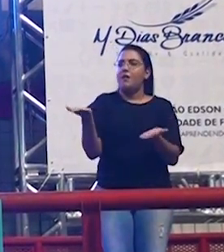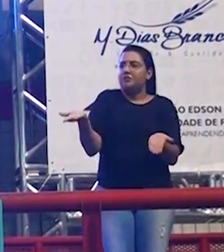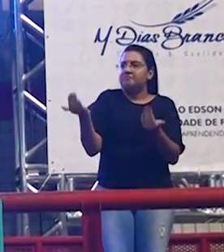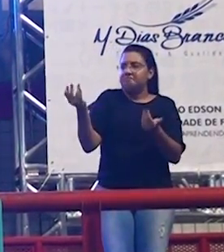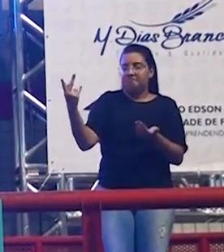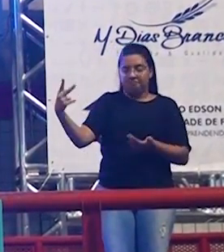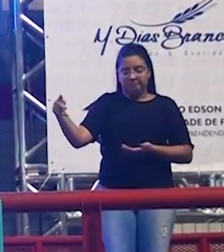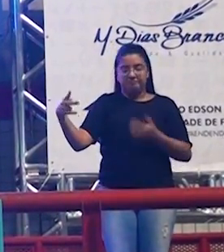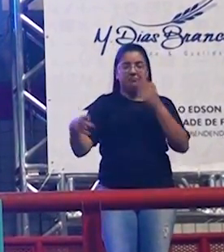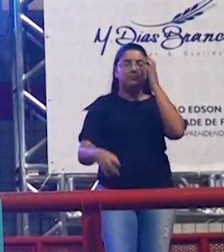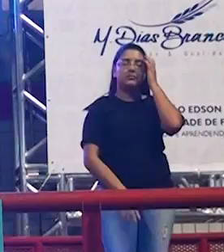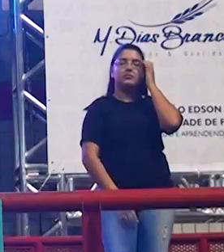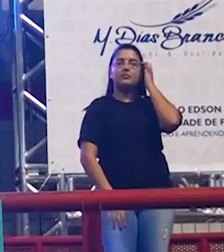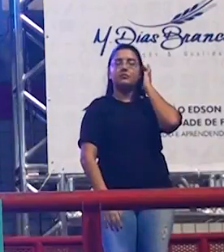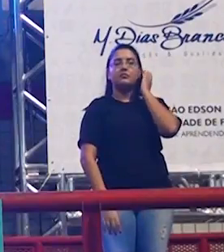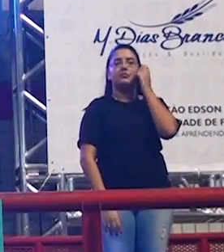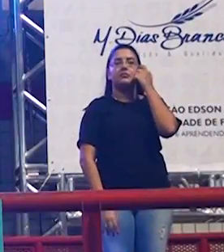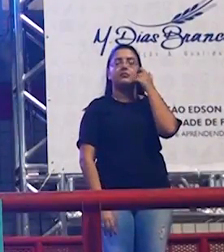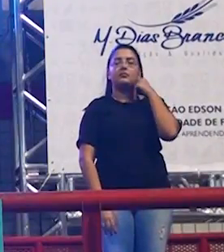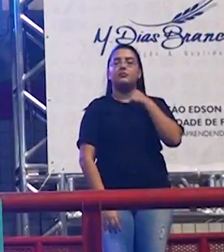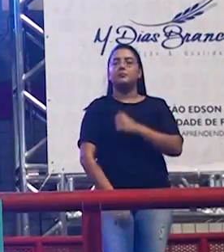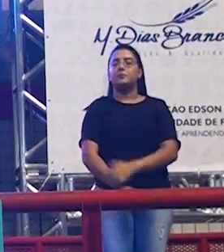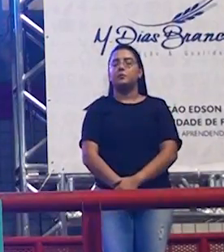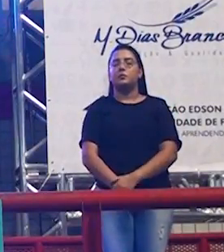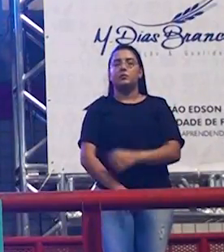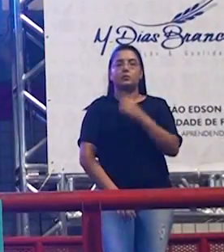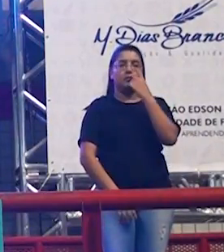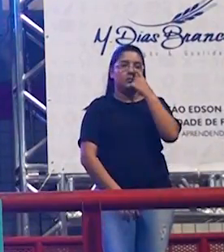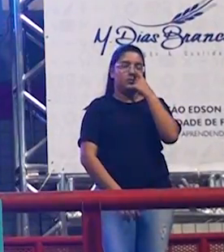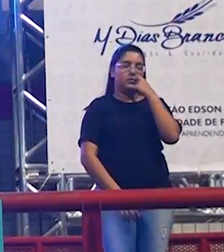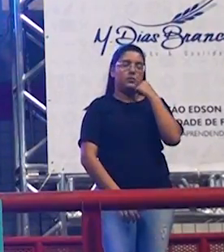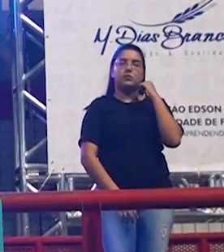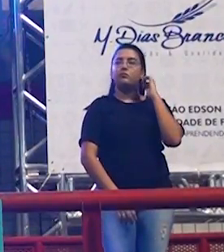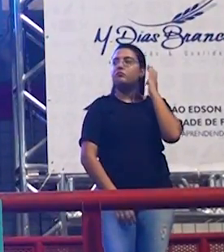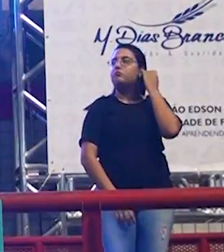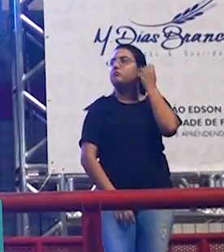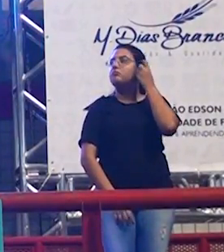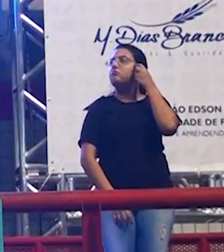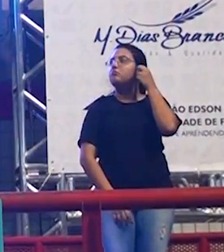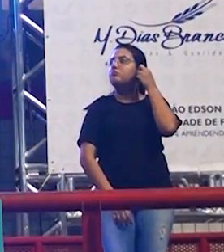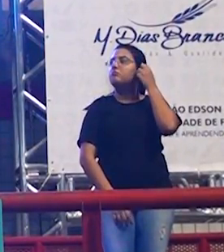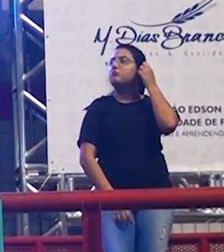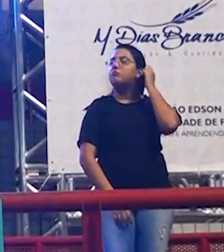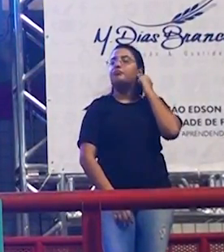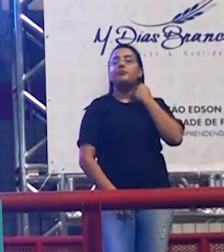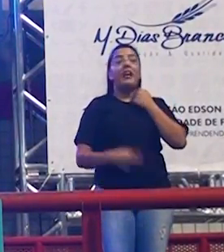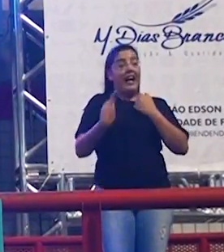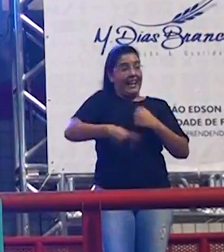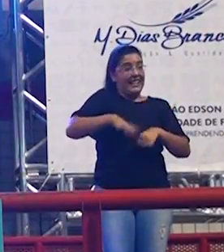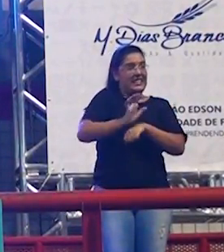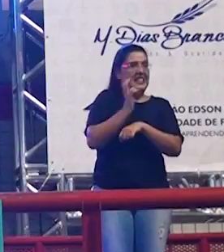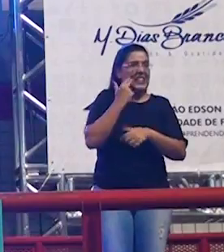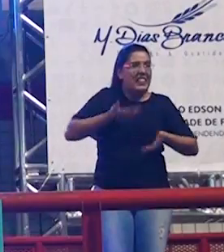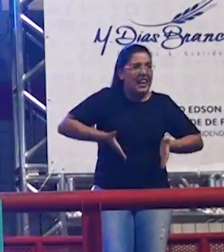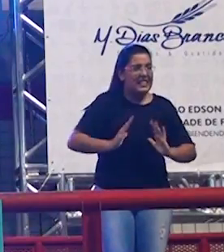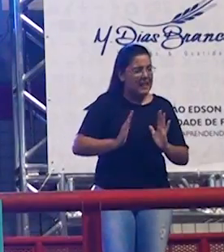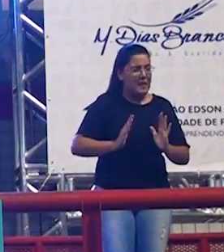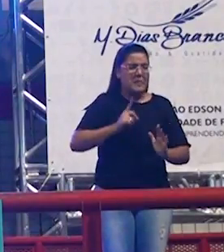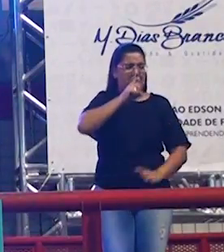recentemente, certo? Quase morreu. Cearense não tem esse perigo,